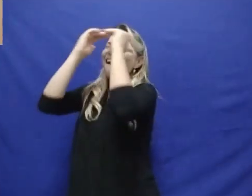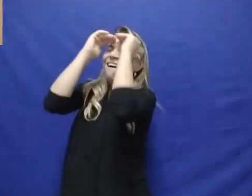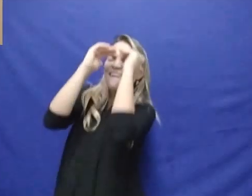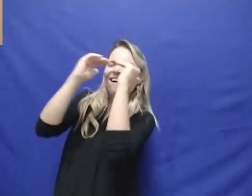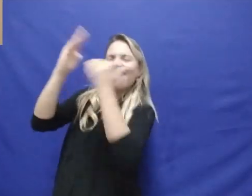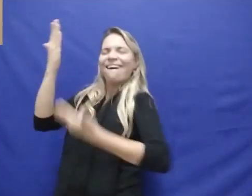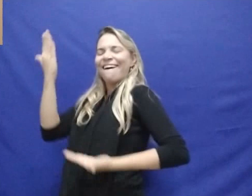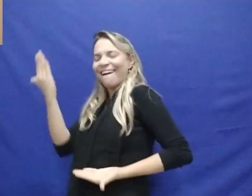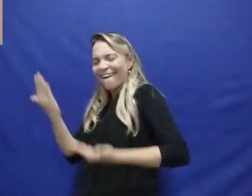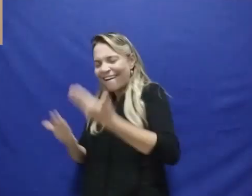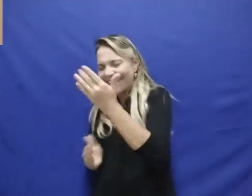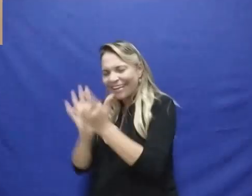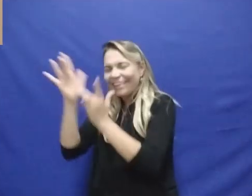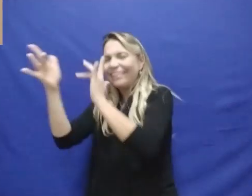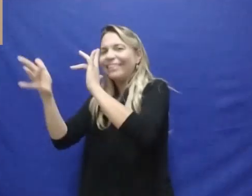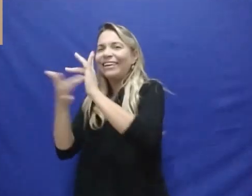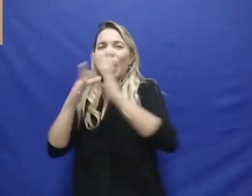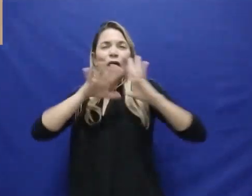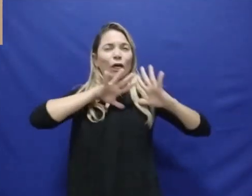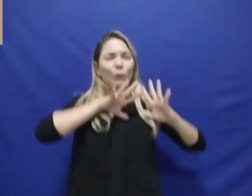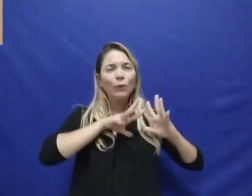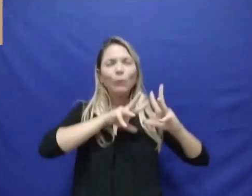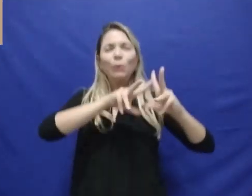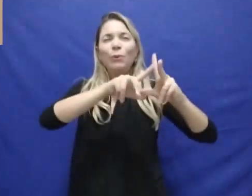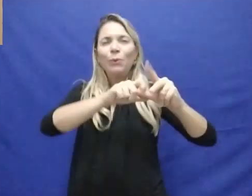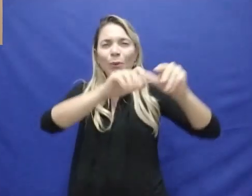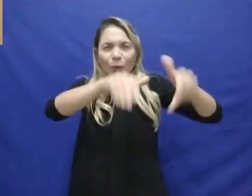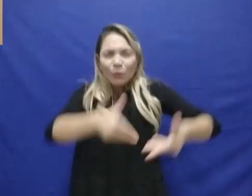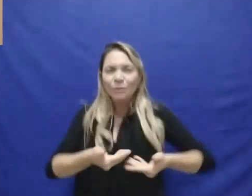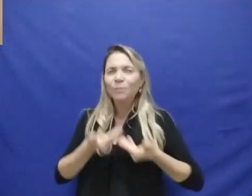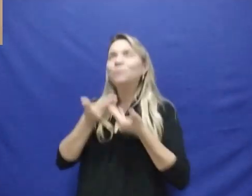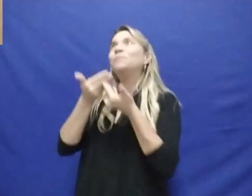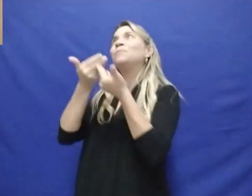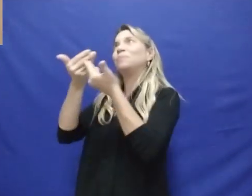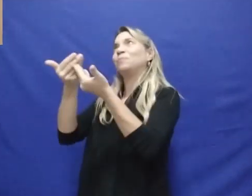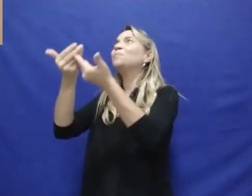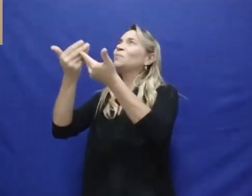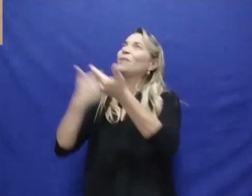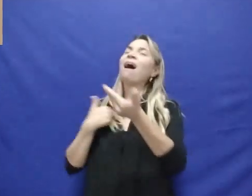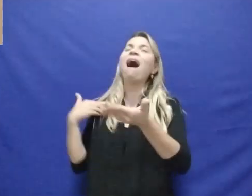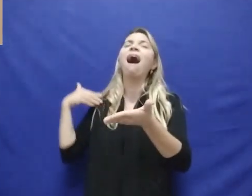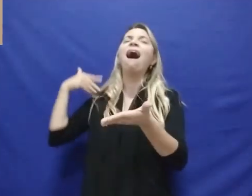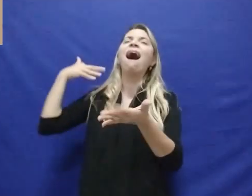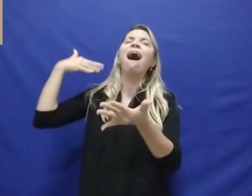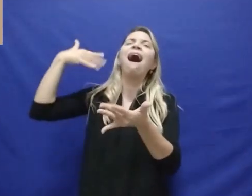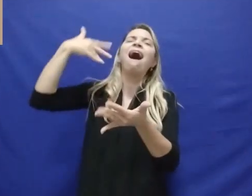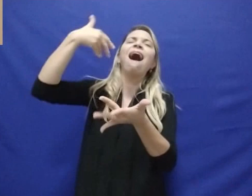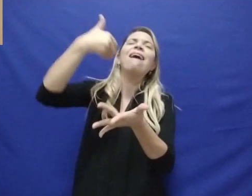isso tudo te entrego, ó Deus, enquanto neste mundo